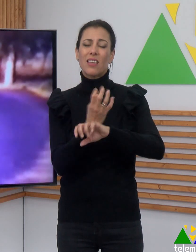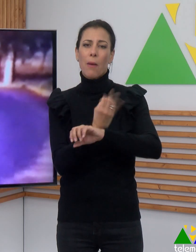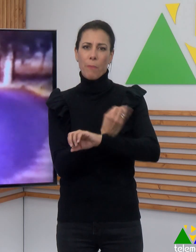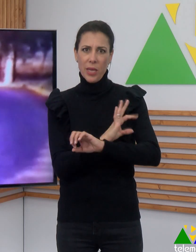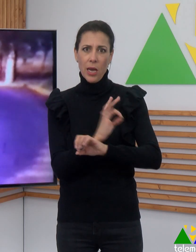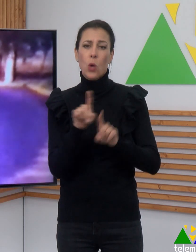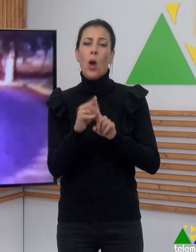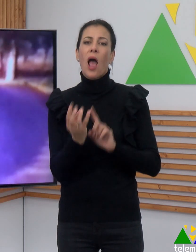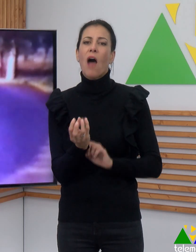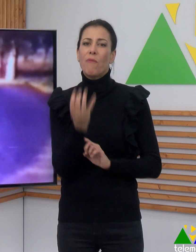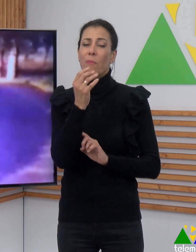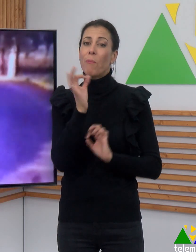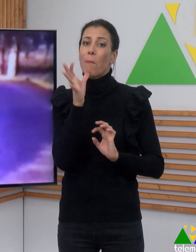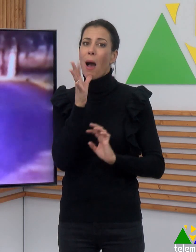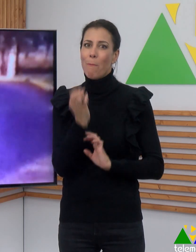a vapor,